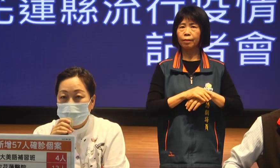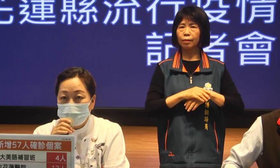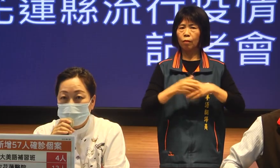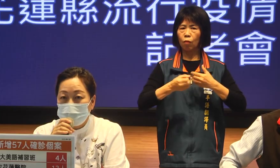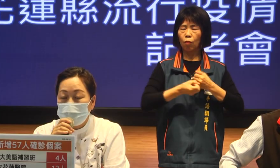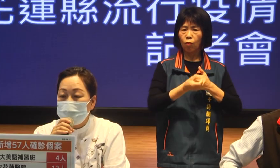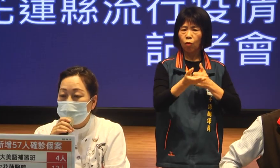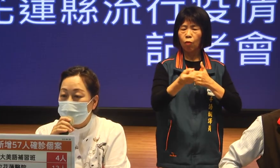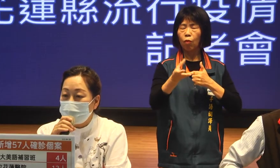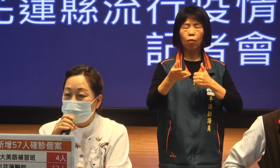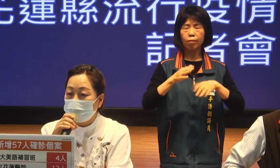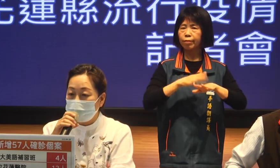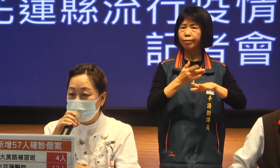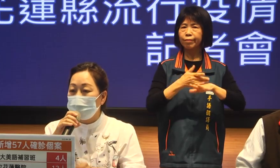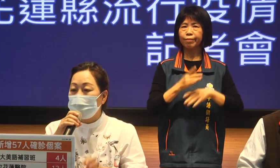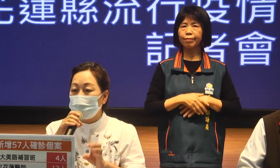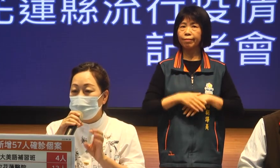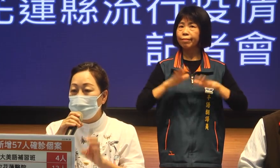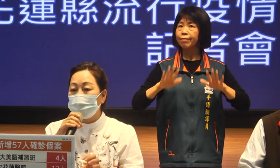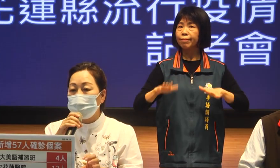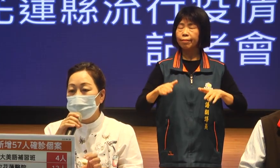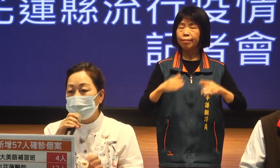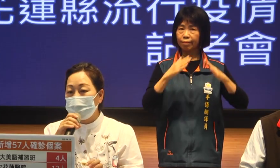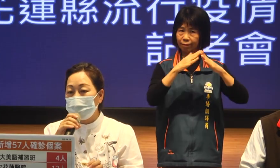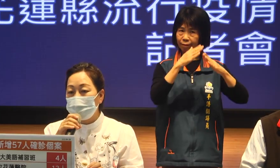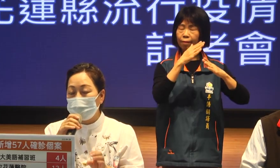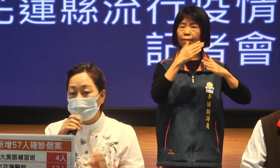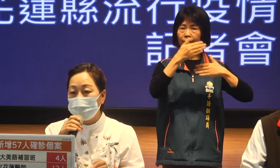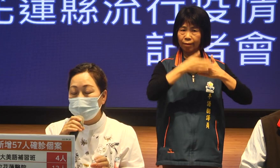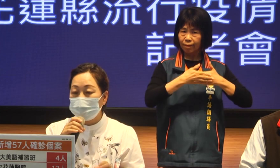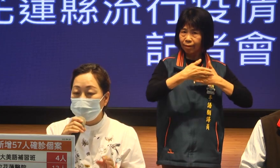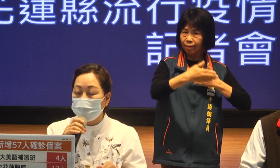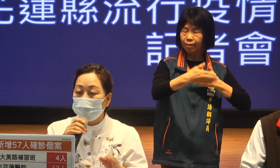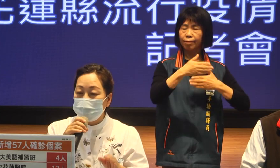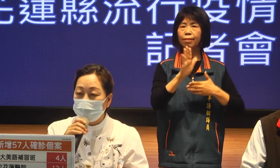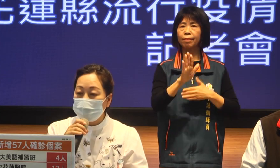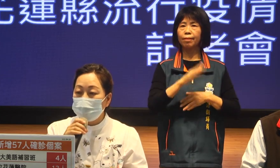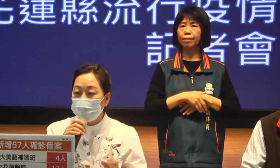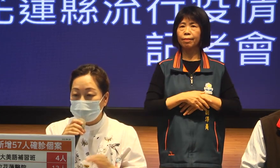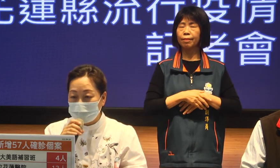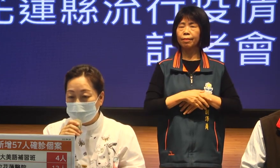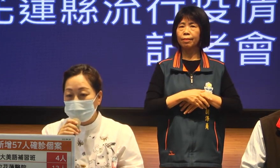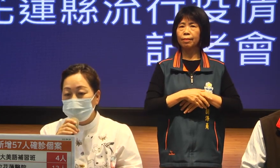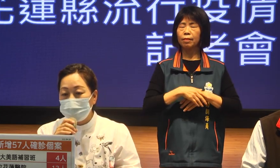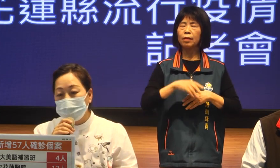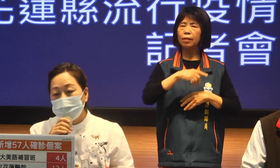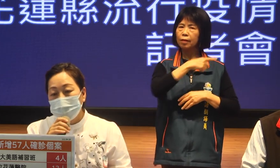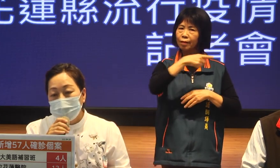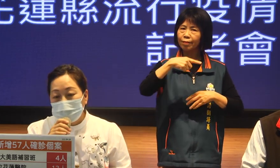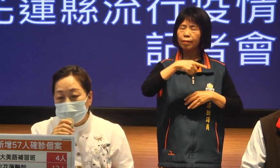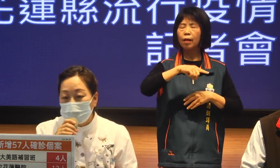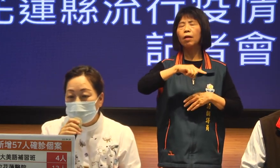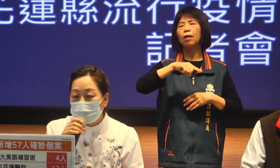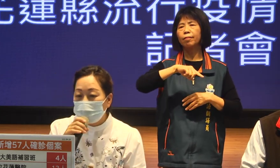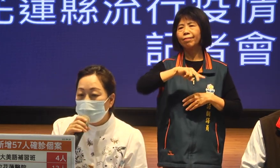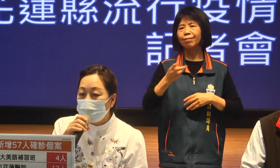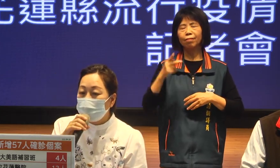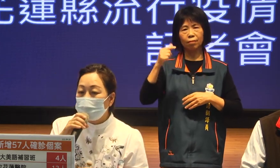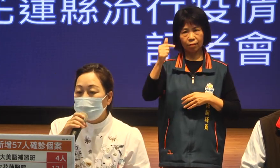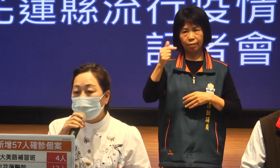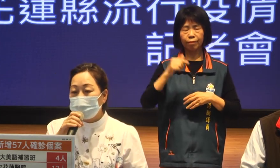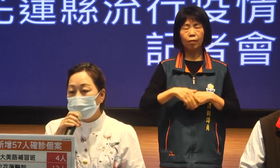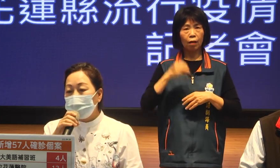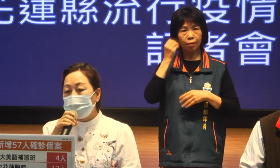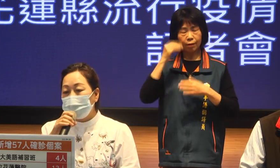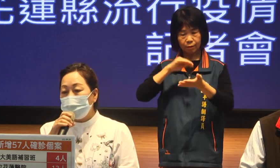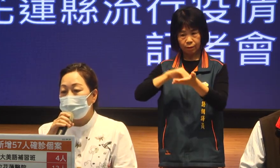扩外溢是不会的，所以他已经在居隔的名单中，而且他是由阴转阳的部分。那另外布